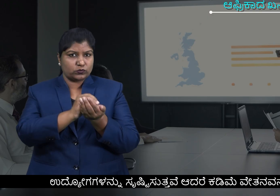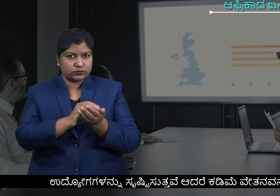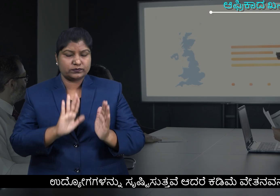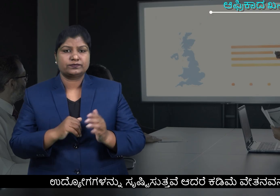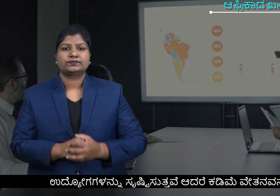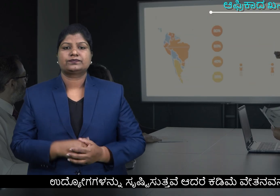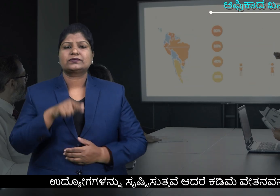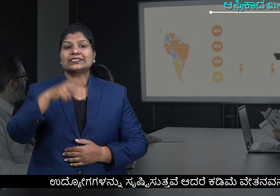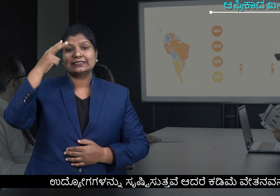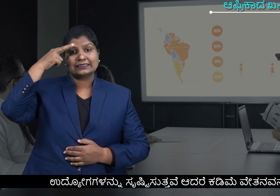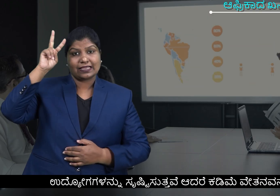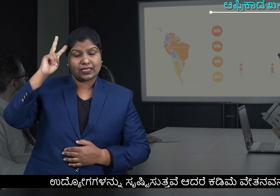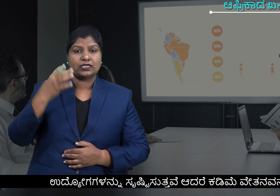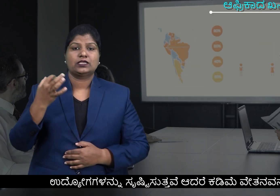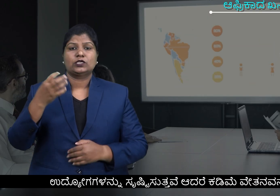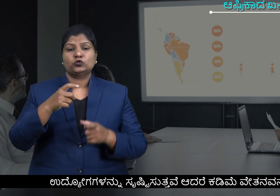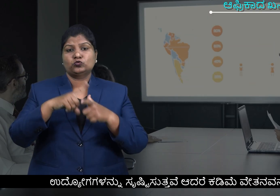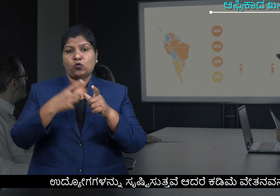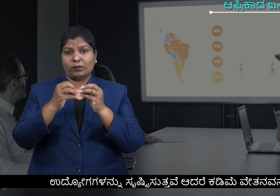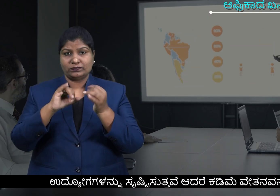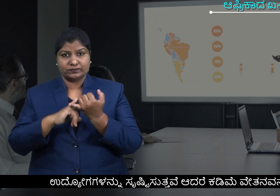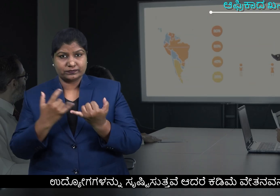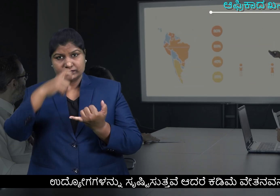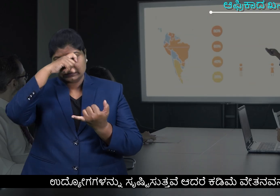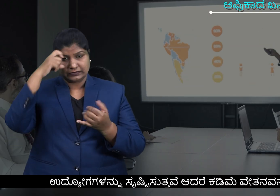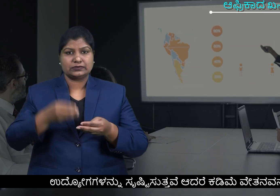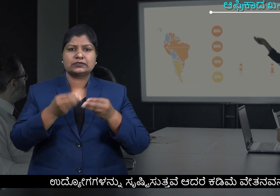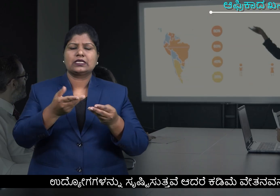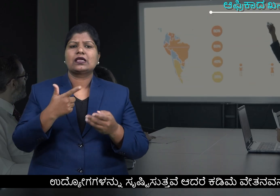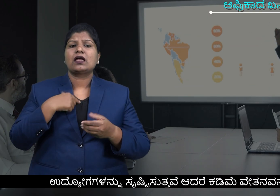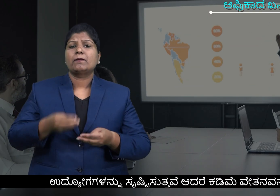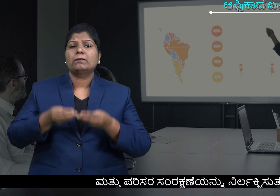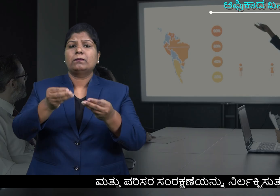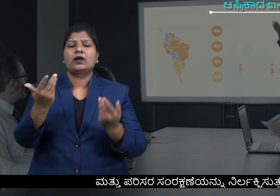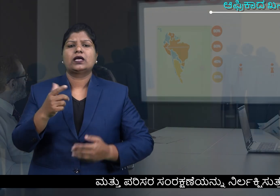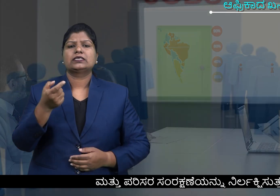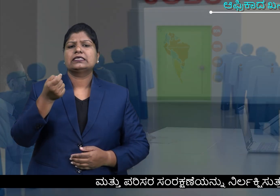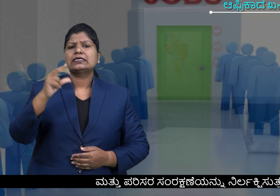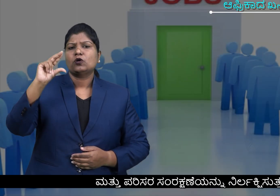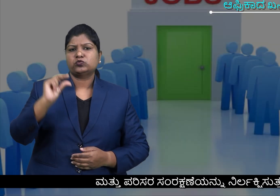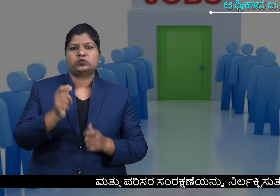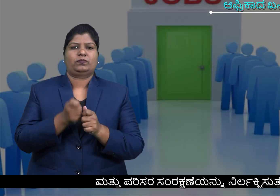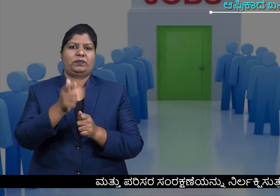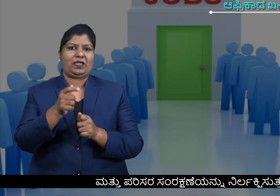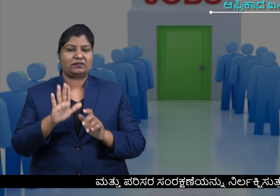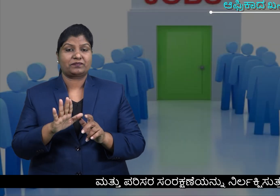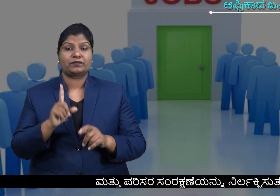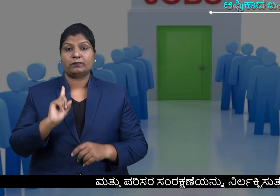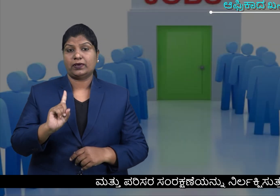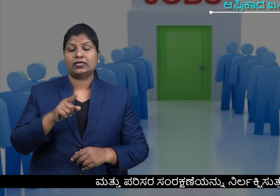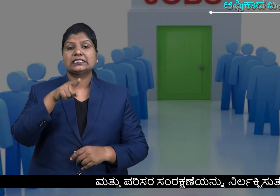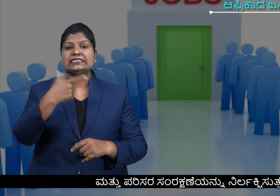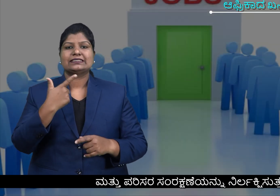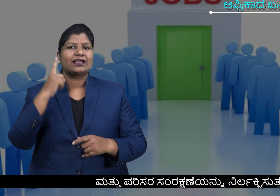ಉದ್ಯೋಗಗಳನ್ನು ಸೃಷ್ಟಿಸುತ್ತವೆ, ಆದರೆ ಕಡಿಮೆ ವೇತನವನ್ನು ನೀಡುತ್ತವೆ ಮತ್ತು ಪರಿಸರ